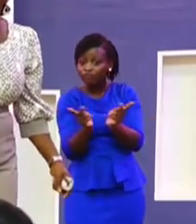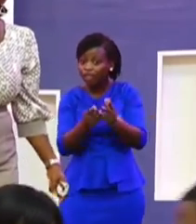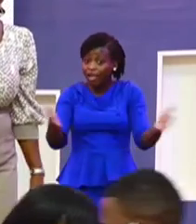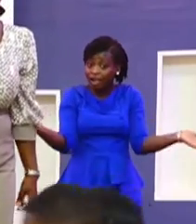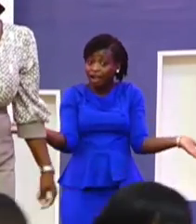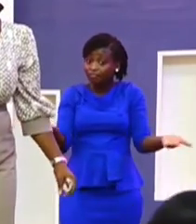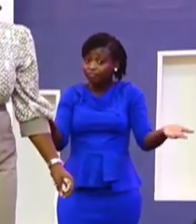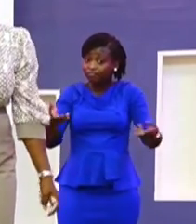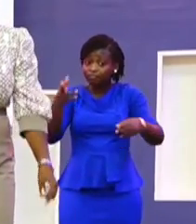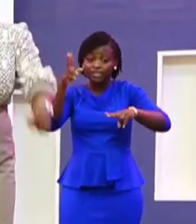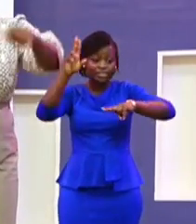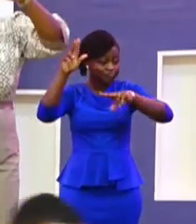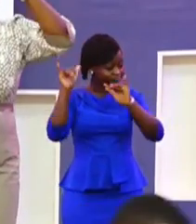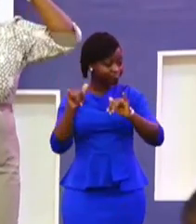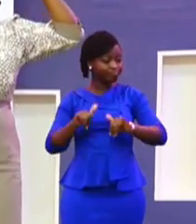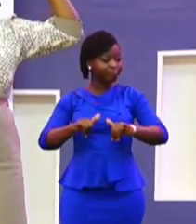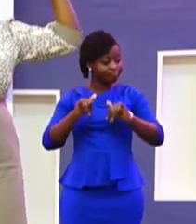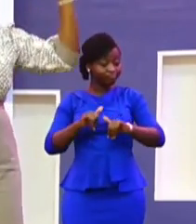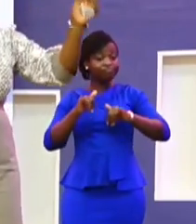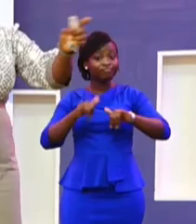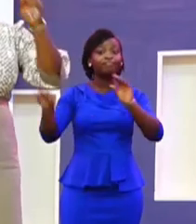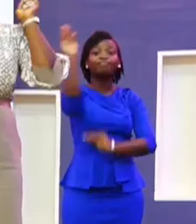ya tulanga